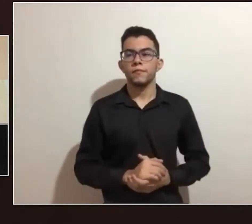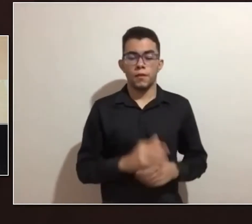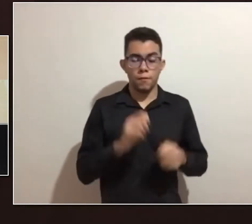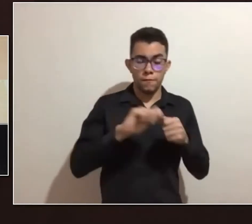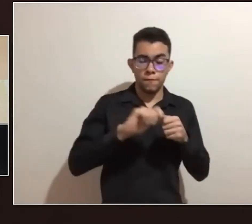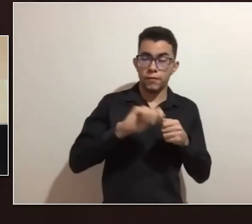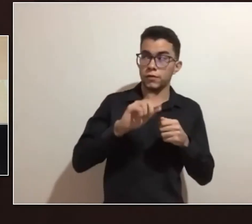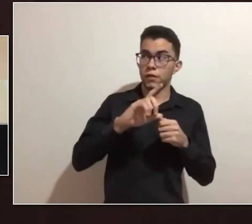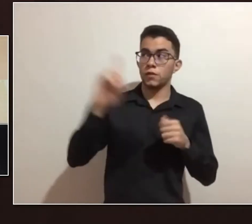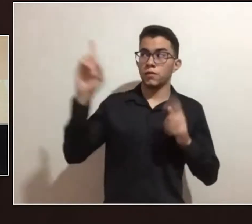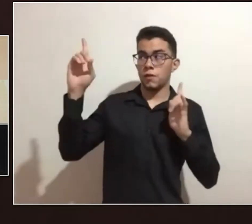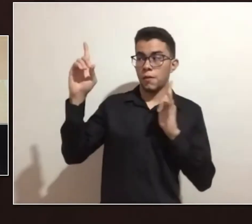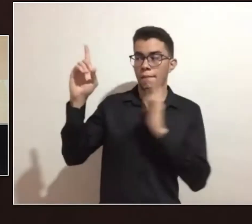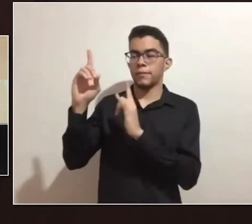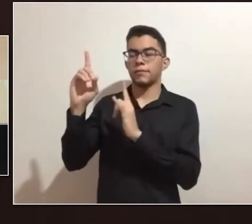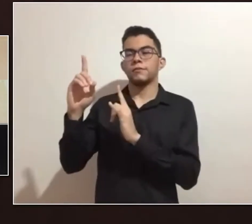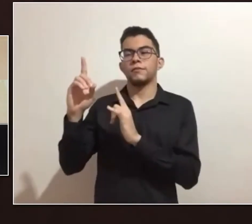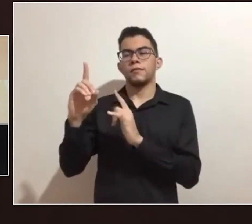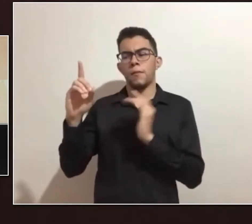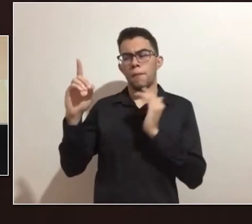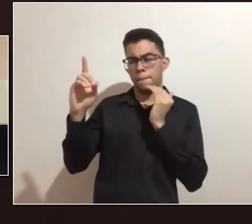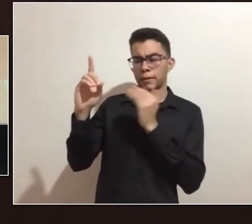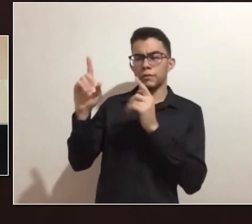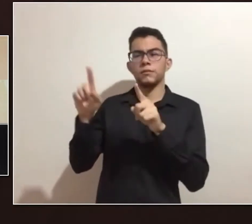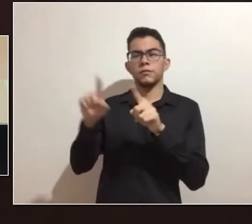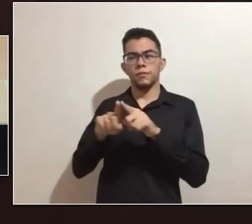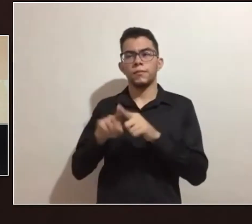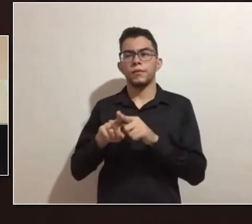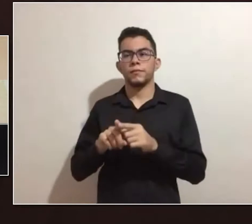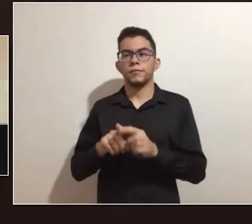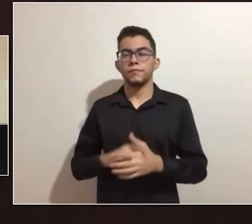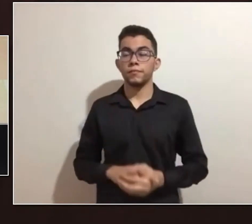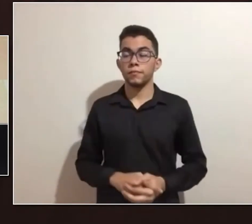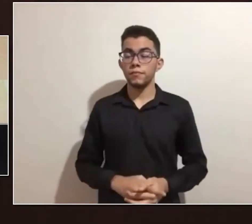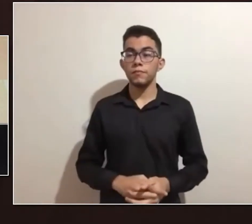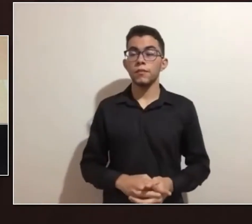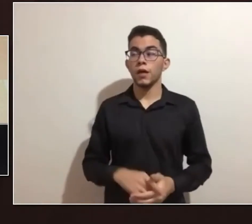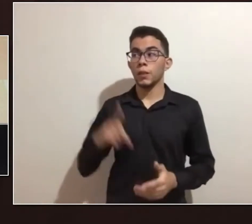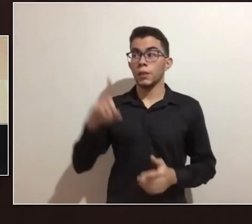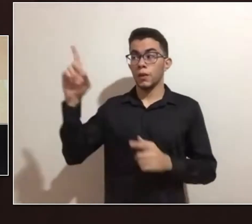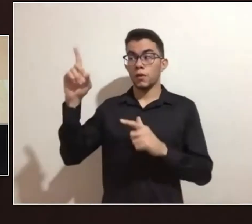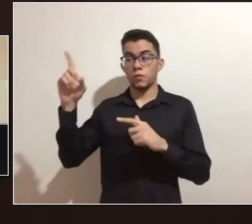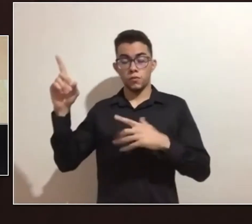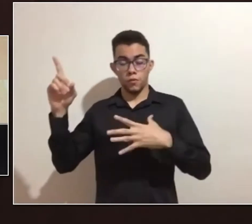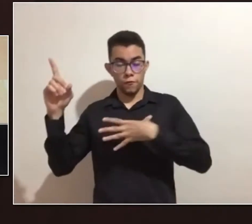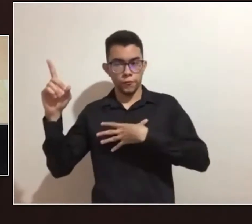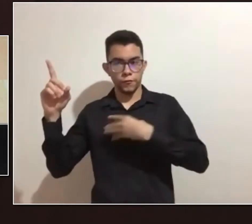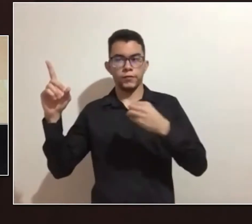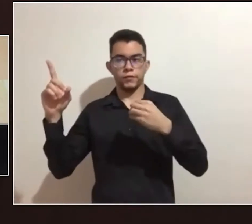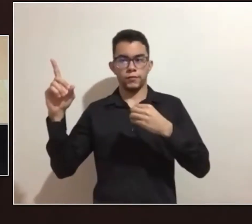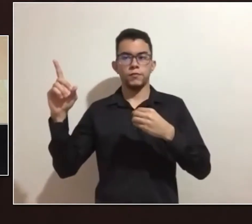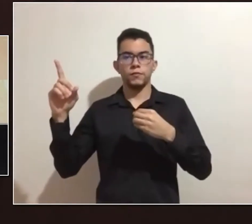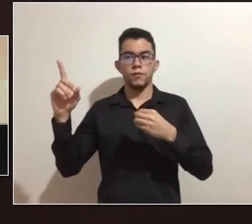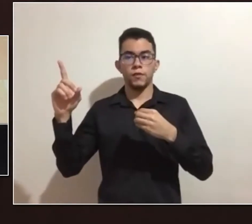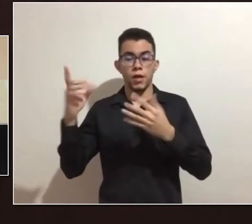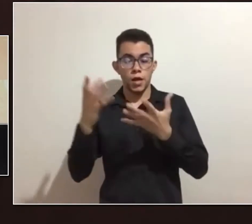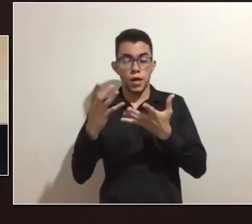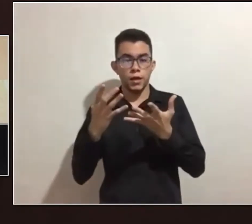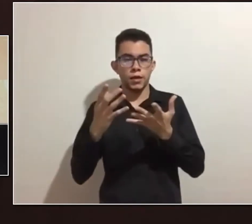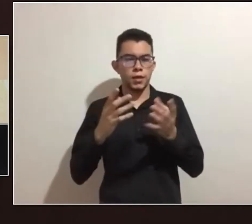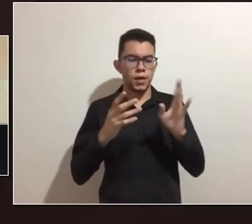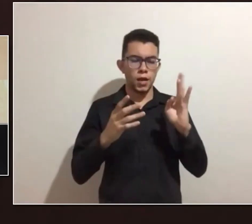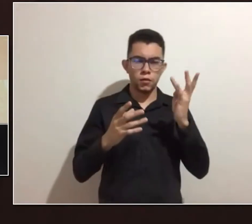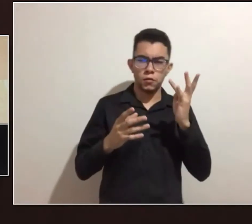que Deus quer uma esposa para seu filho, assim como Abraão queria uma esposa para o seu filho Isaque,